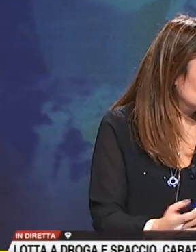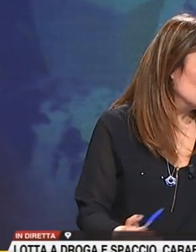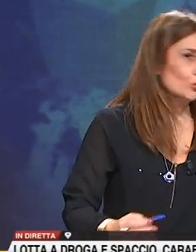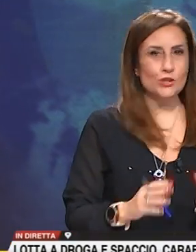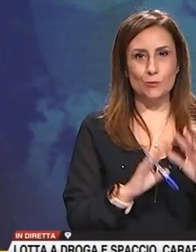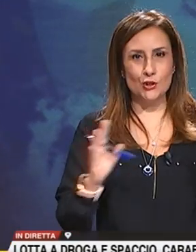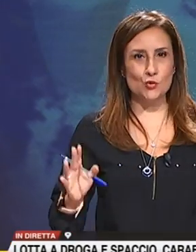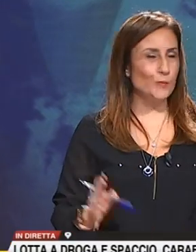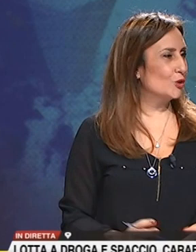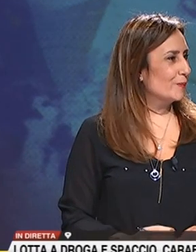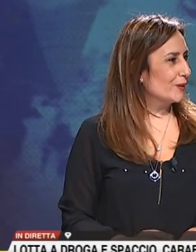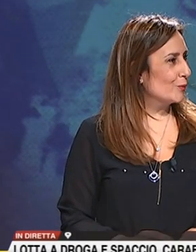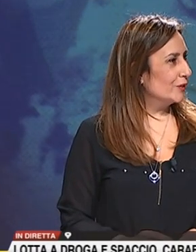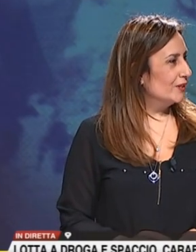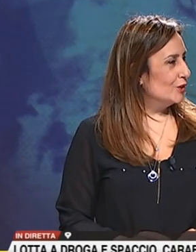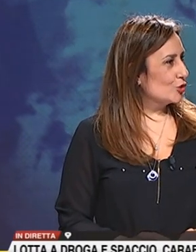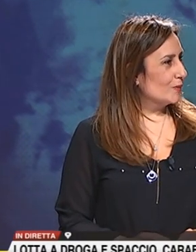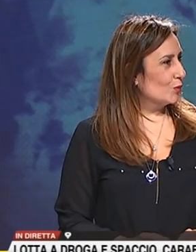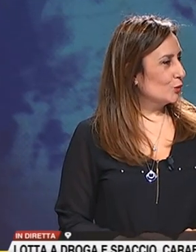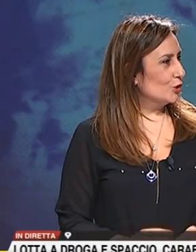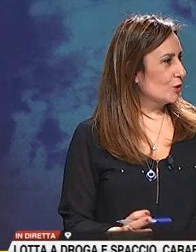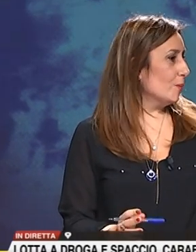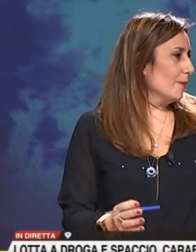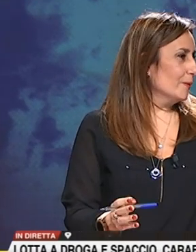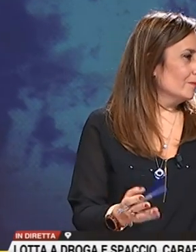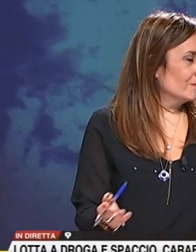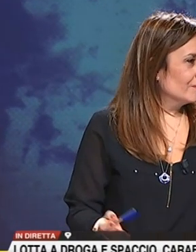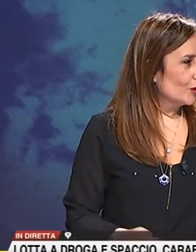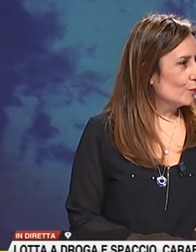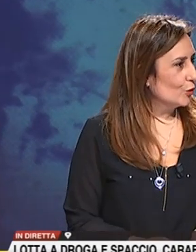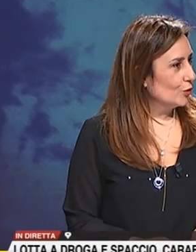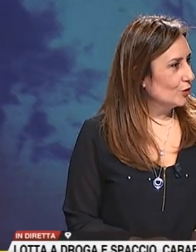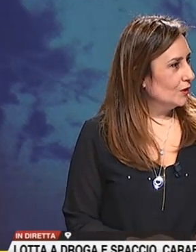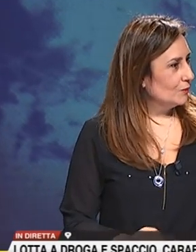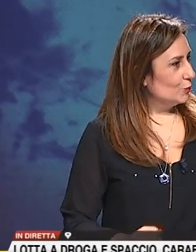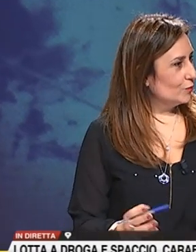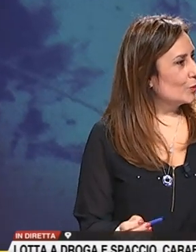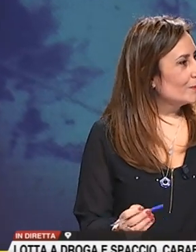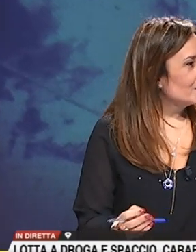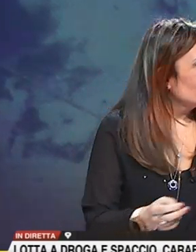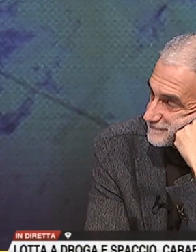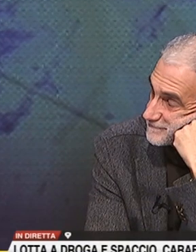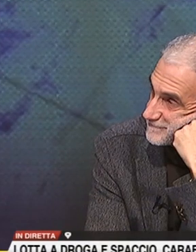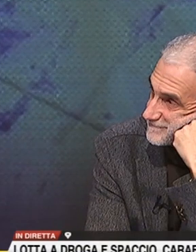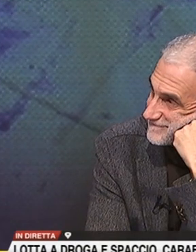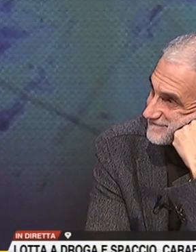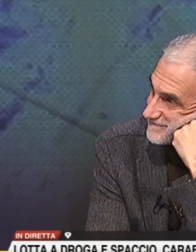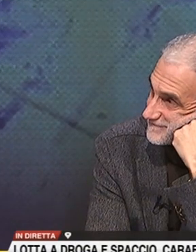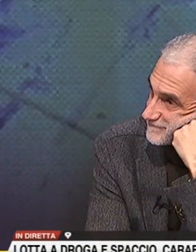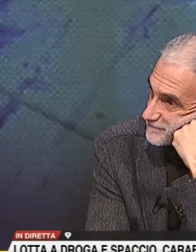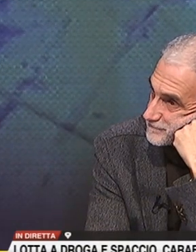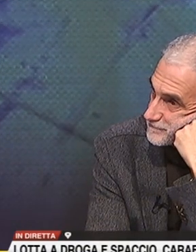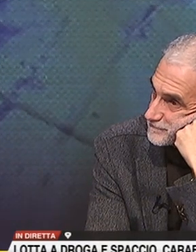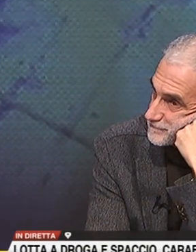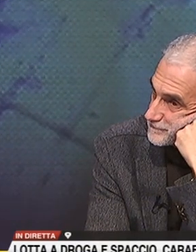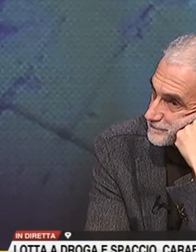sono pericolose, lo diciamo da subito, perché poi insomma qualcuno dice no, ma fare un po', come per dire, farsi una canna,